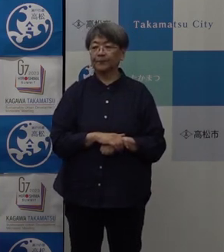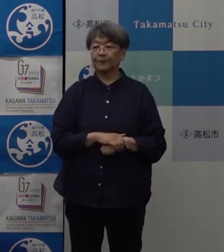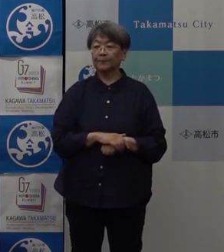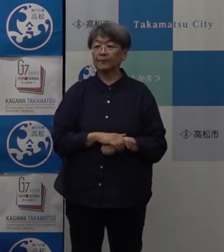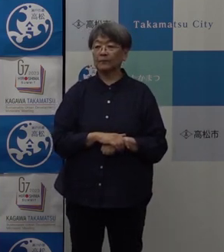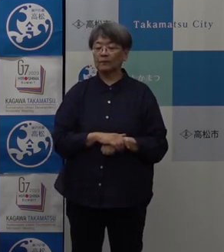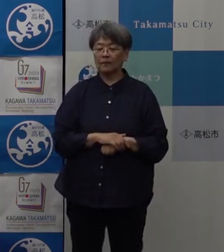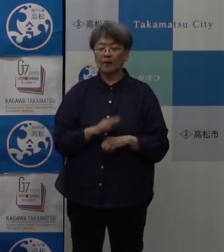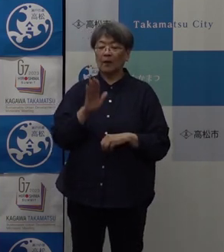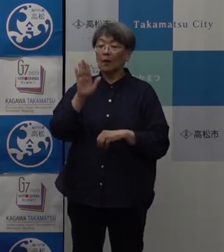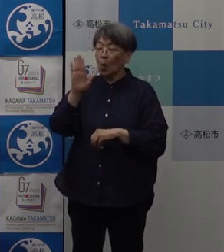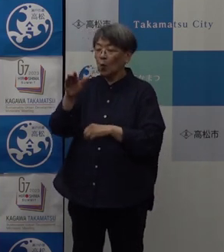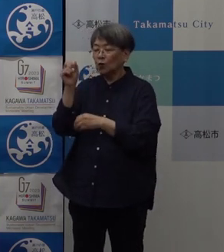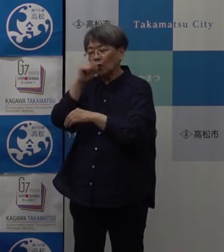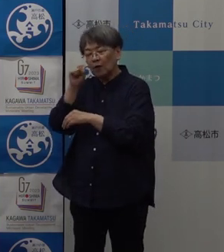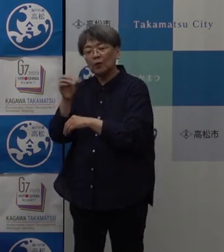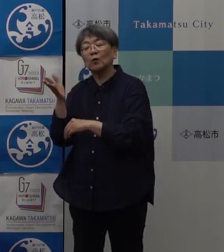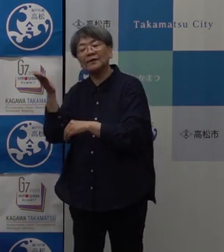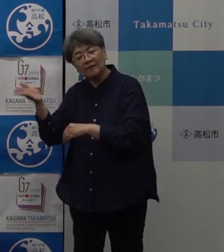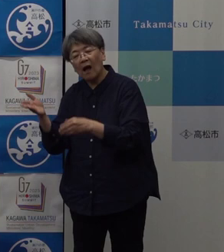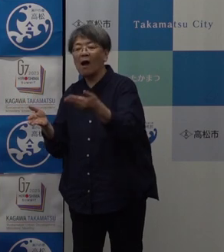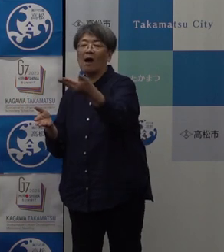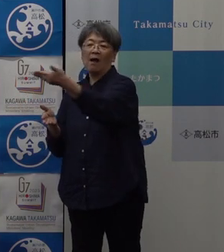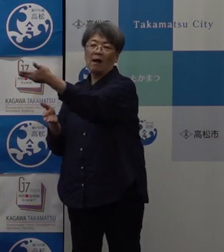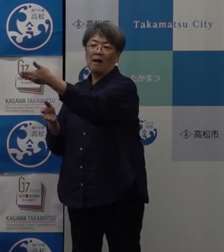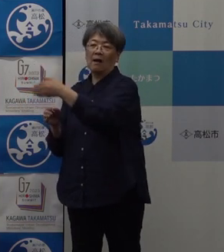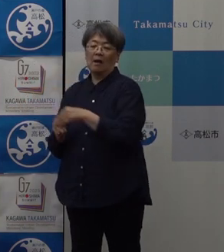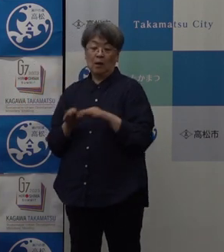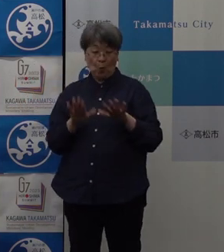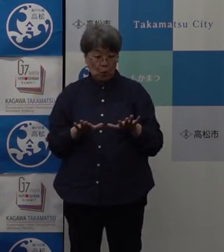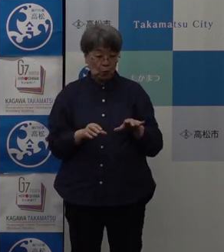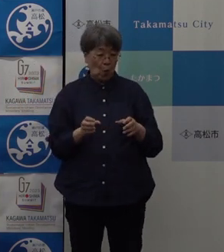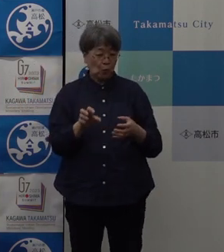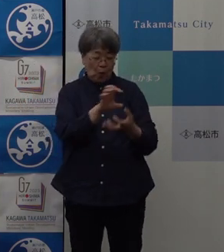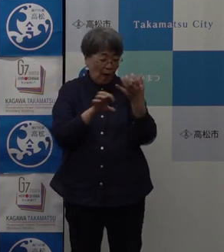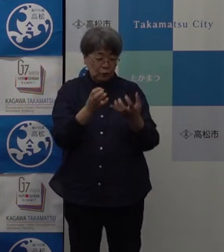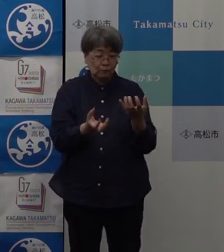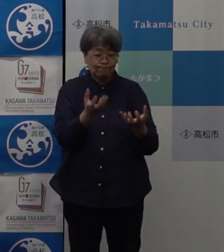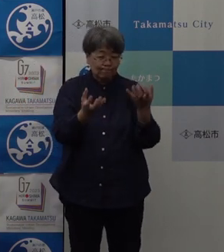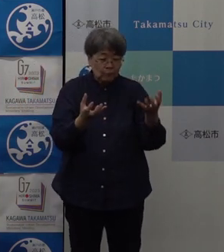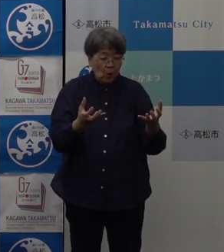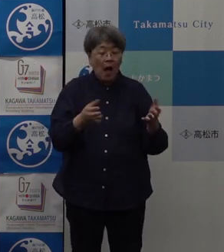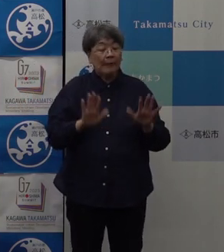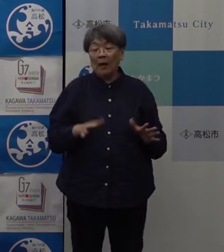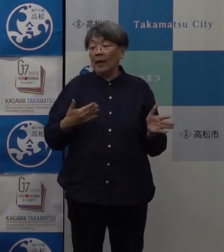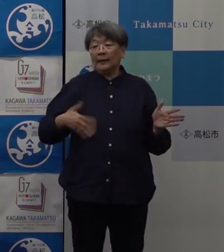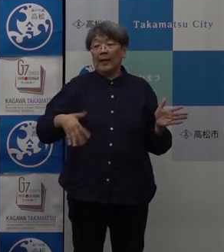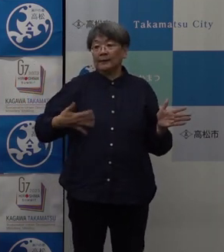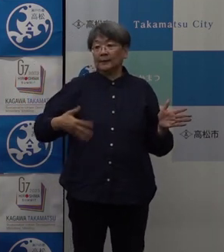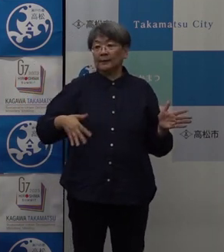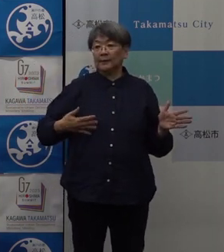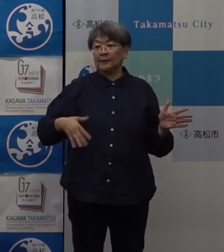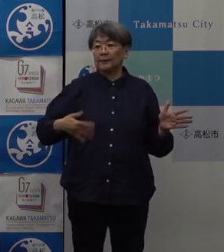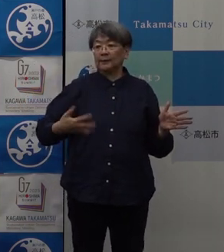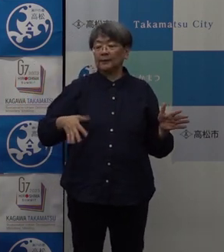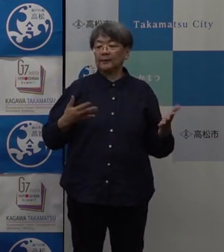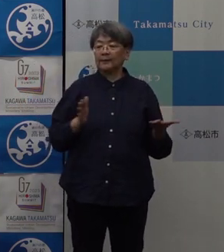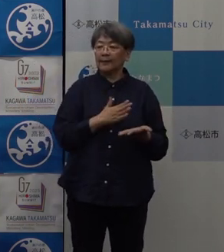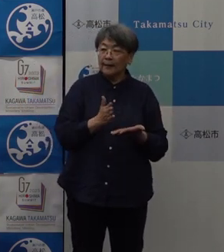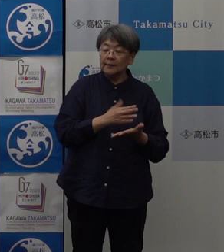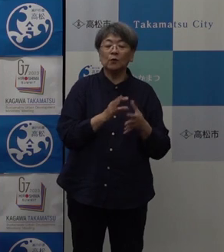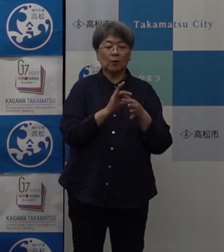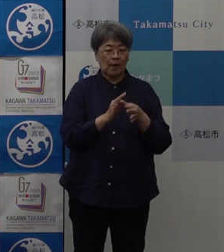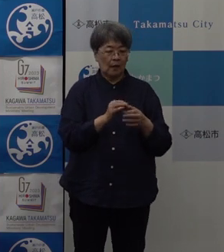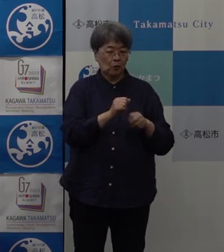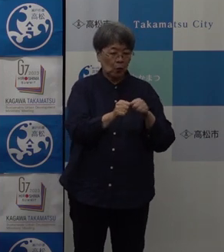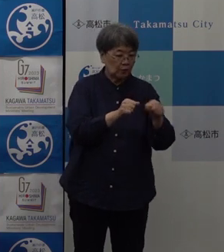今後やる予定とか、 いや、そういうどういうトラブルが今発生しているかというのは新たな情報はございませんので、その辺にも国